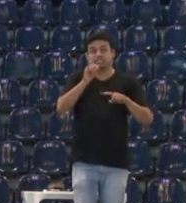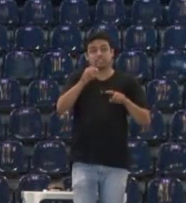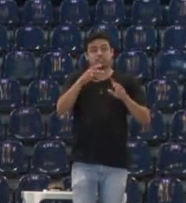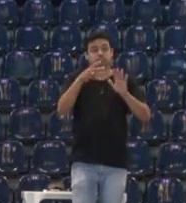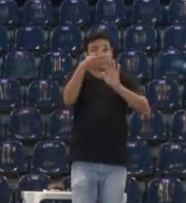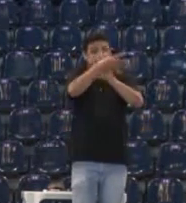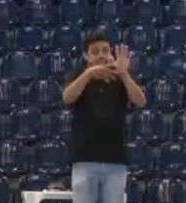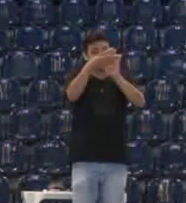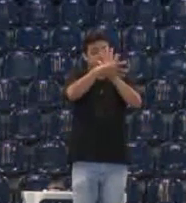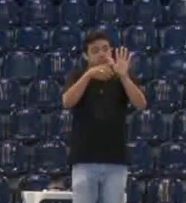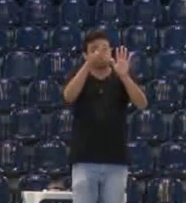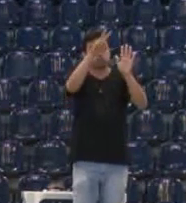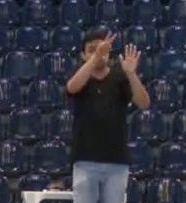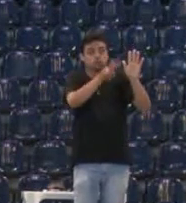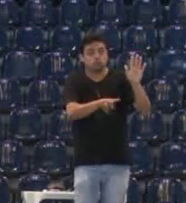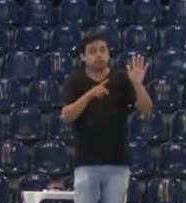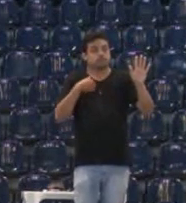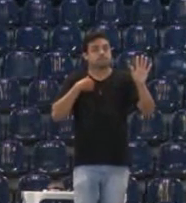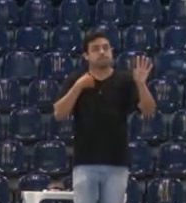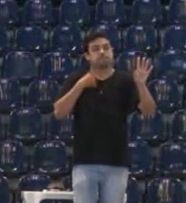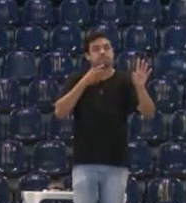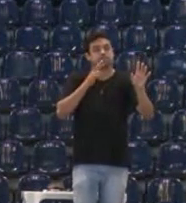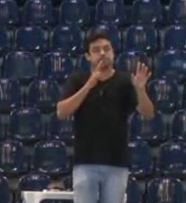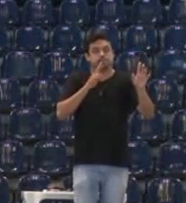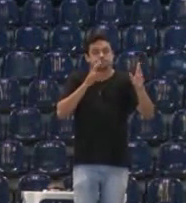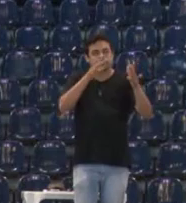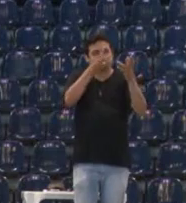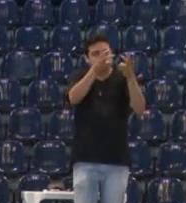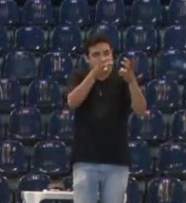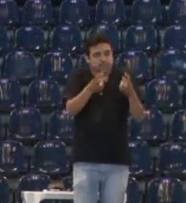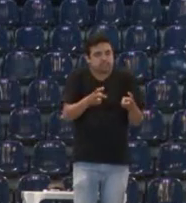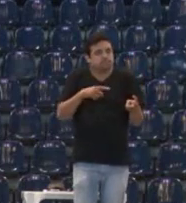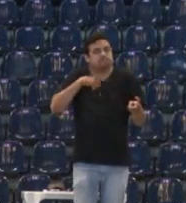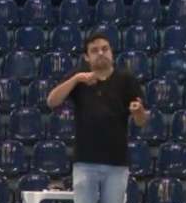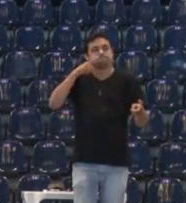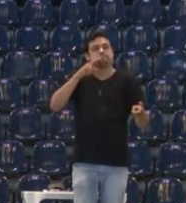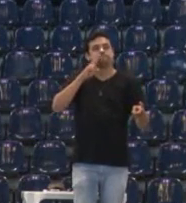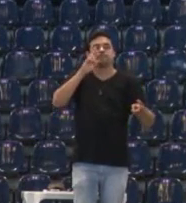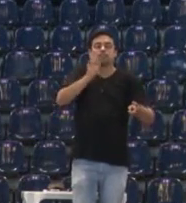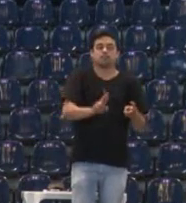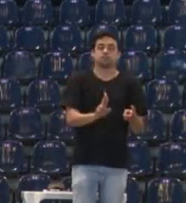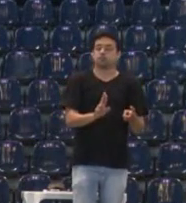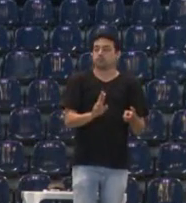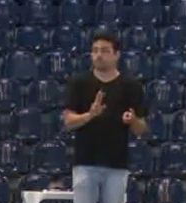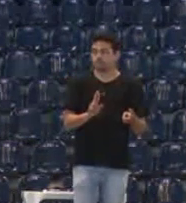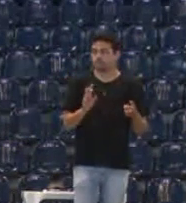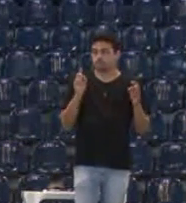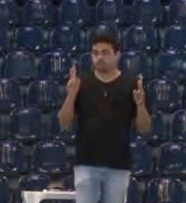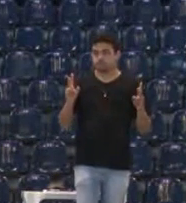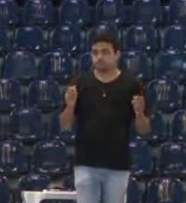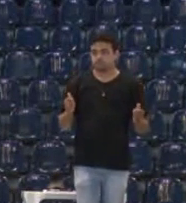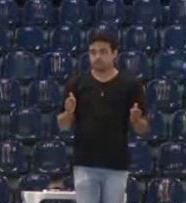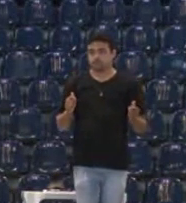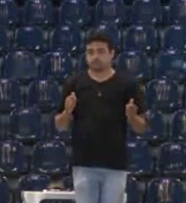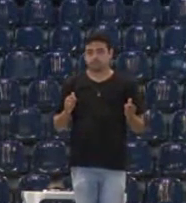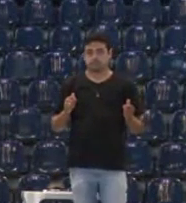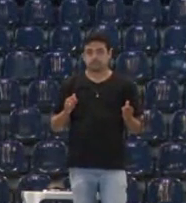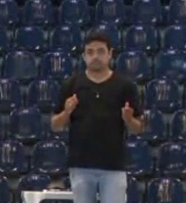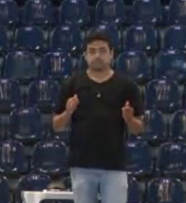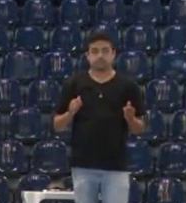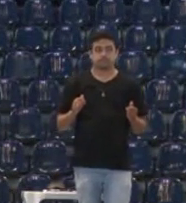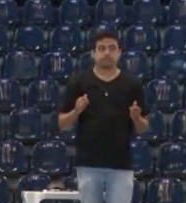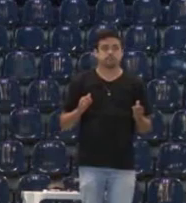vai dar bons passos na interpretação de um texto tudo bem tudo